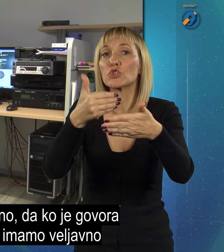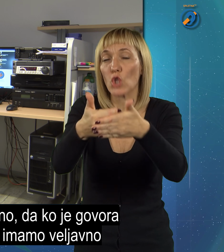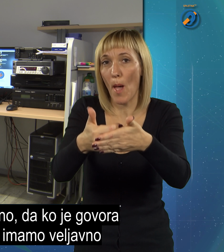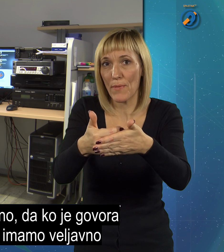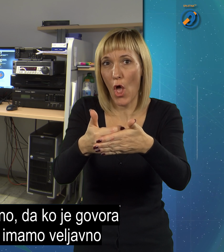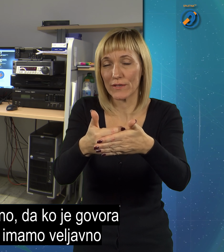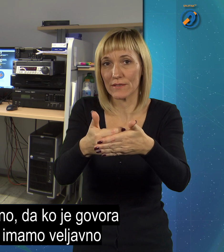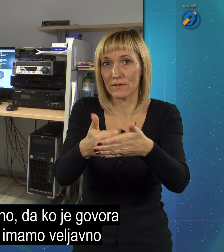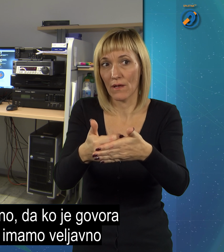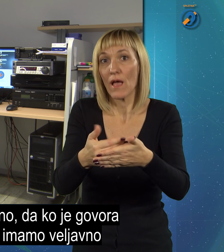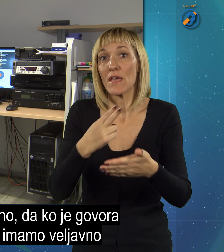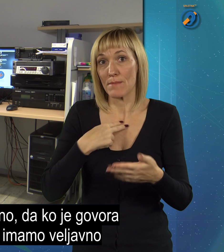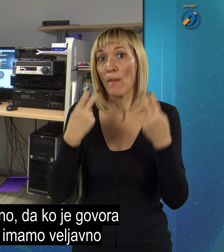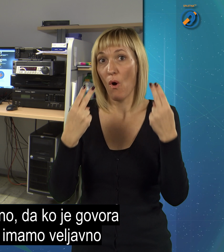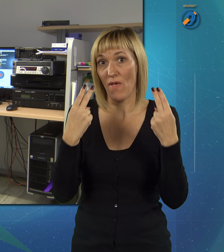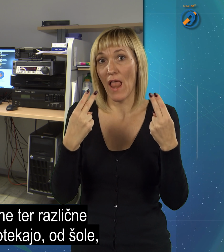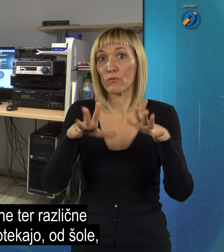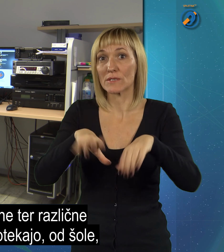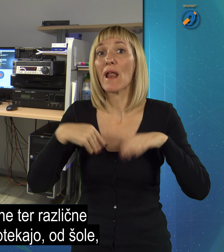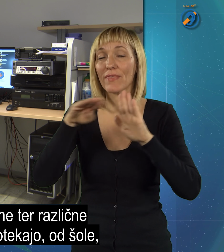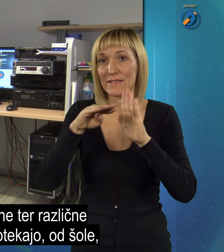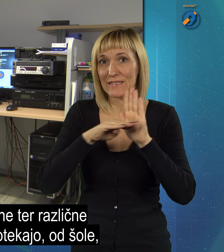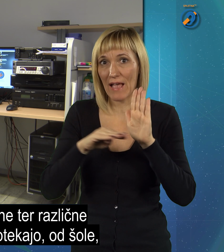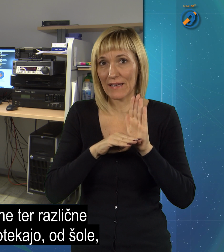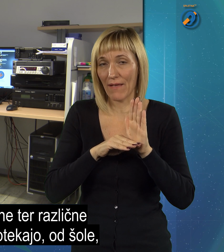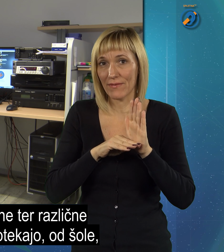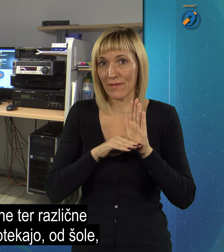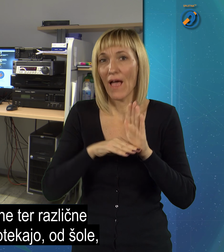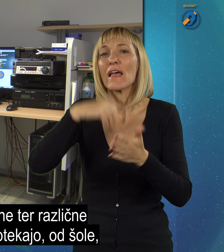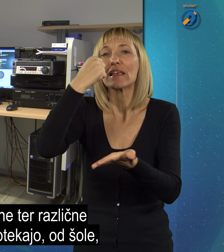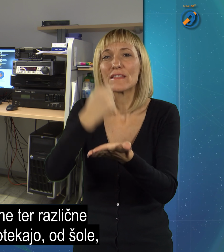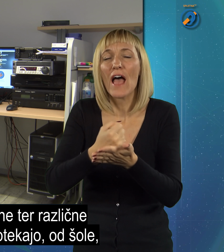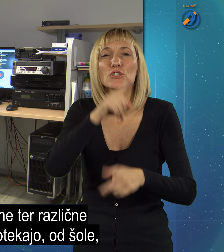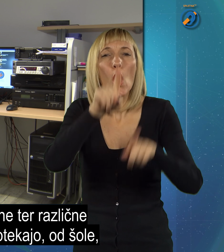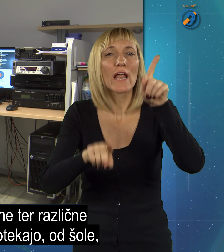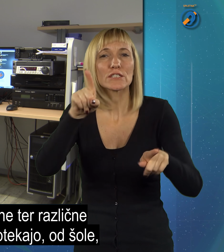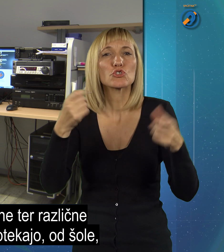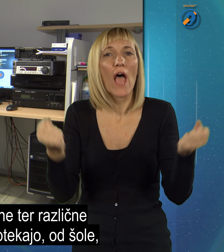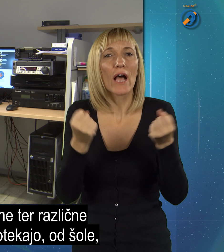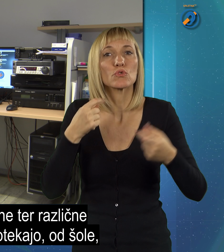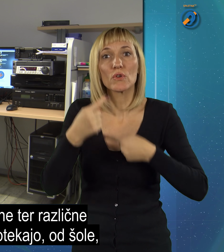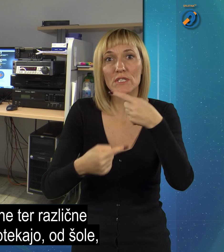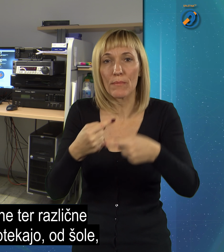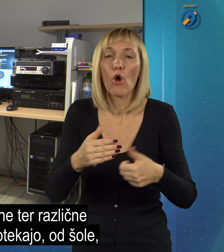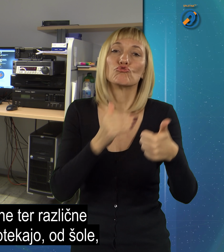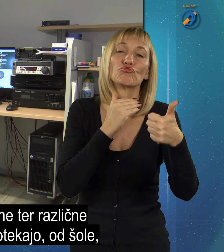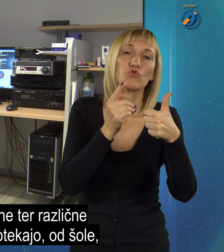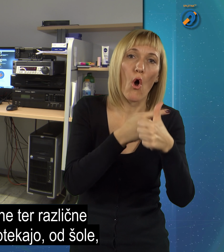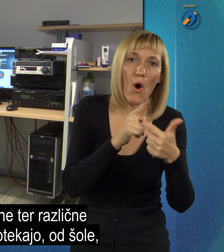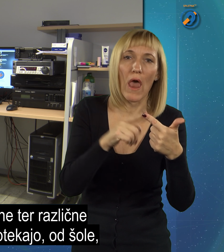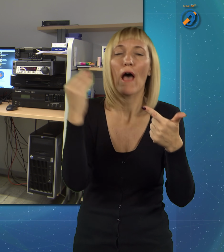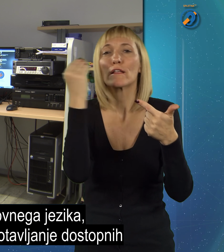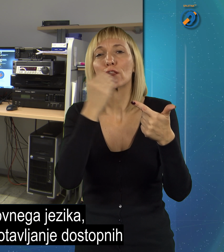dostopnosti in ko imamo najprej seveda veljavno sprejete zakone in dejansko potem različne dejavnosti, ki potekajo